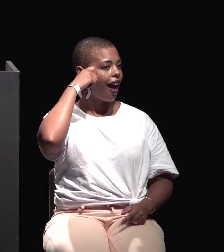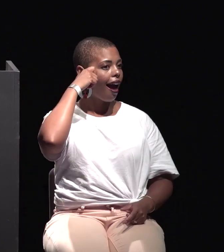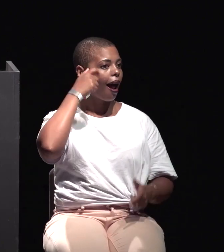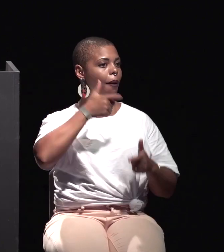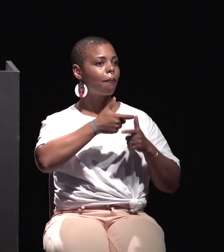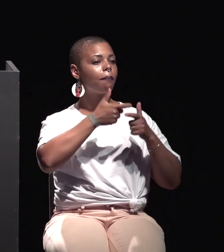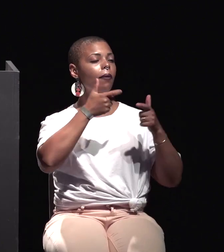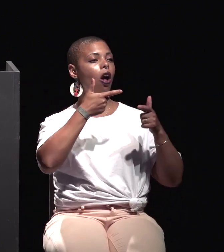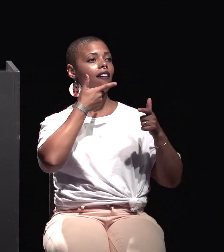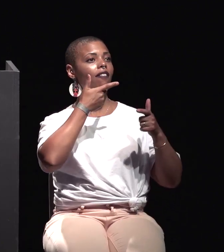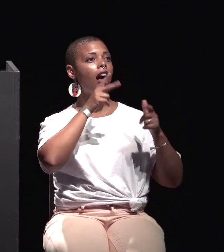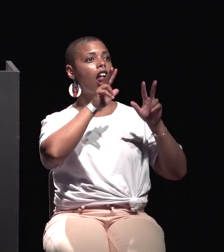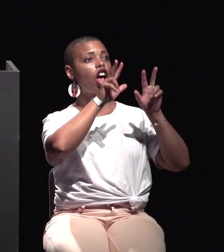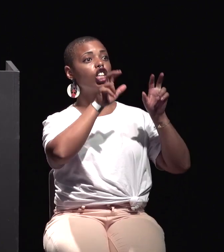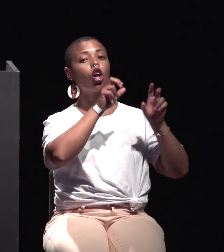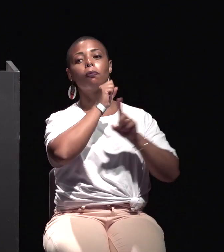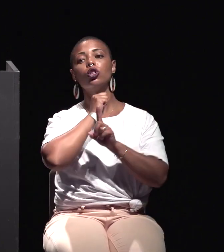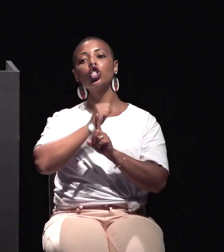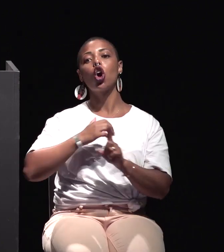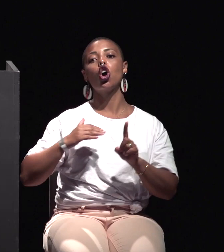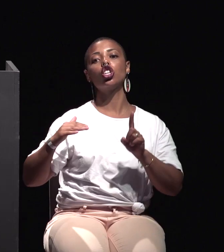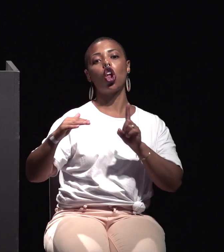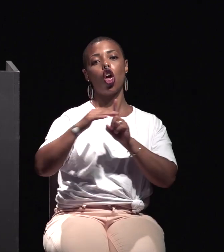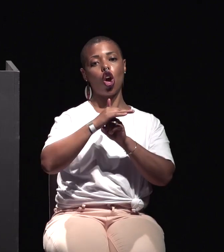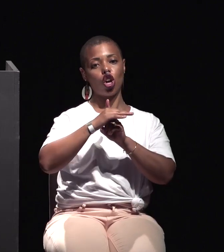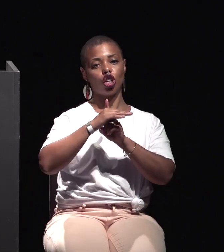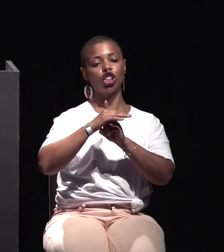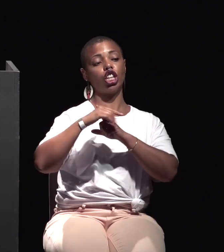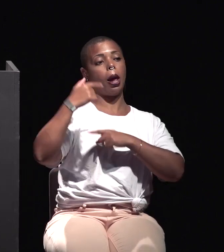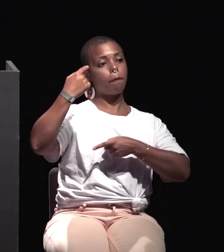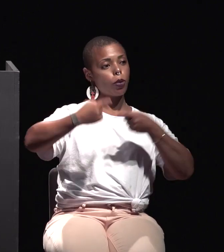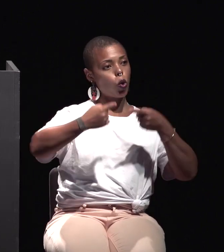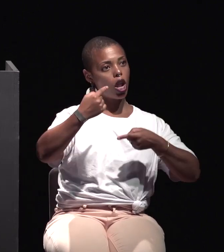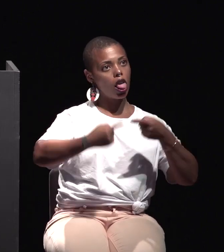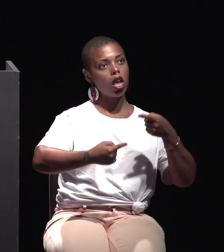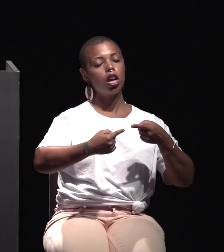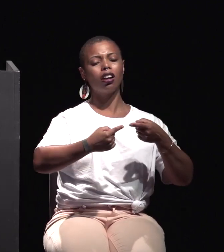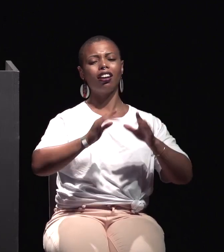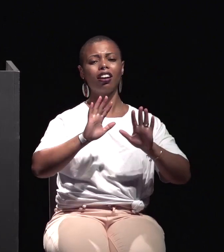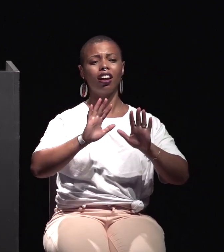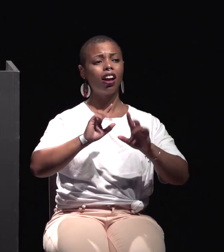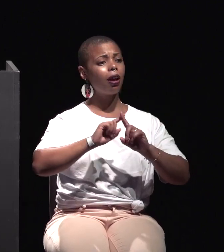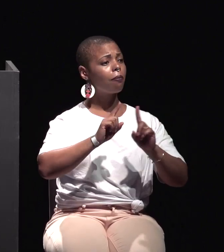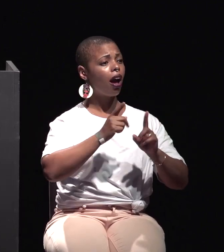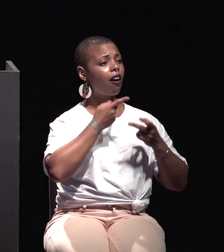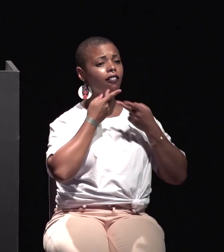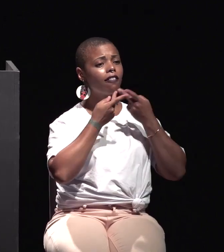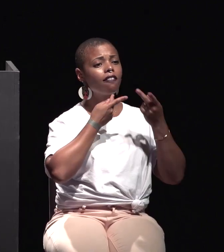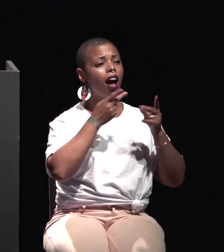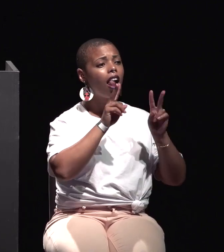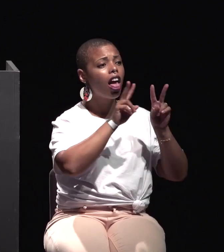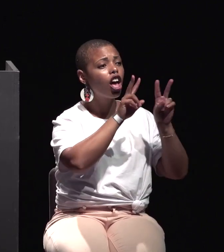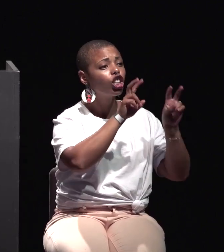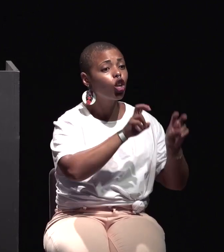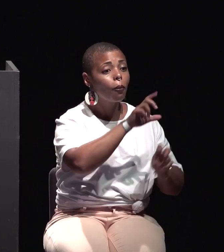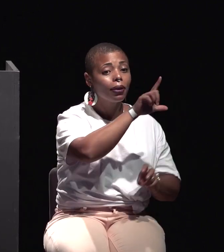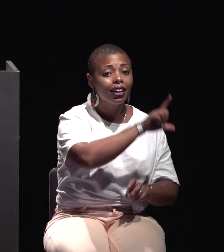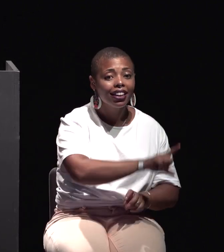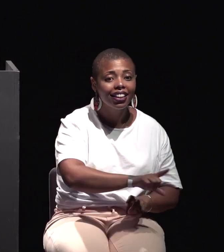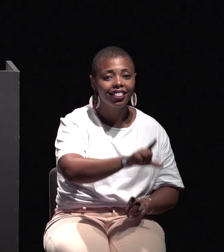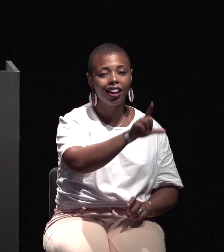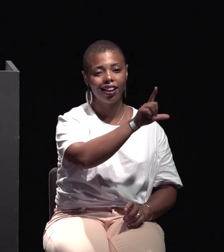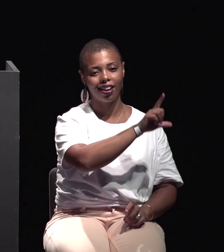de discussão da sociologia e da política do que num lugar de discussão da